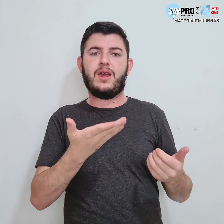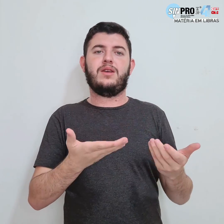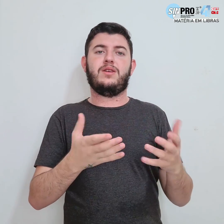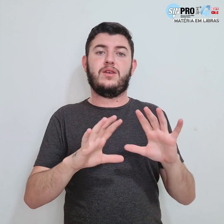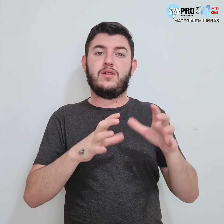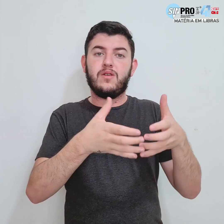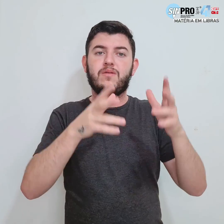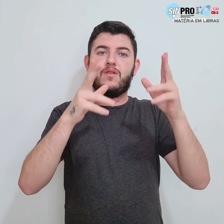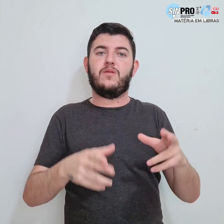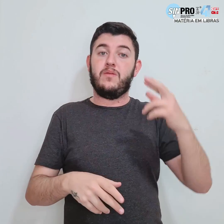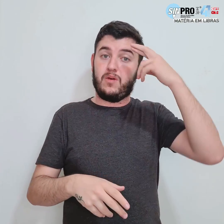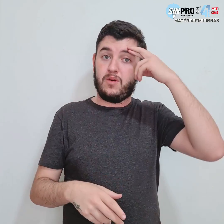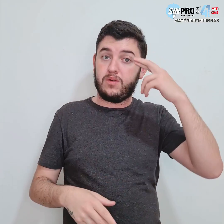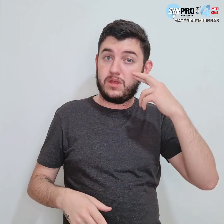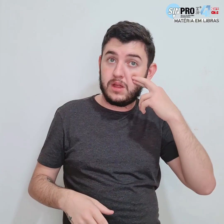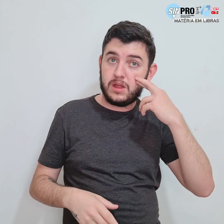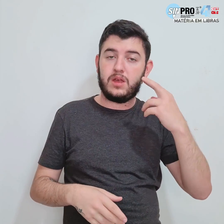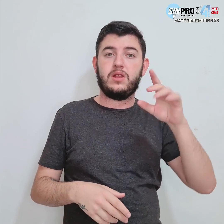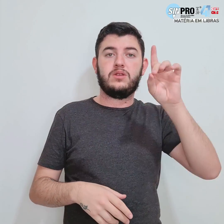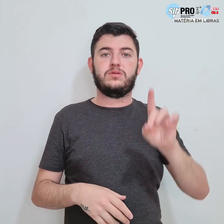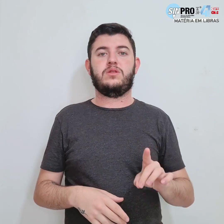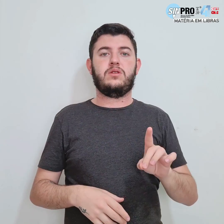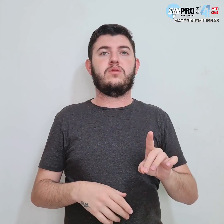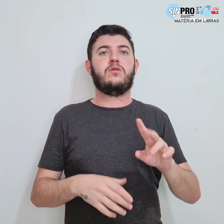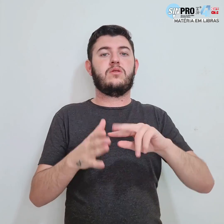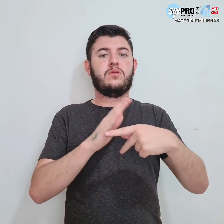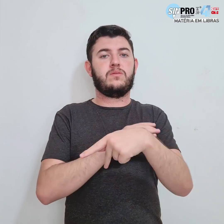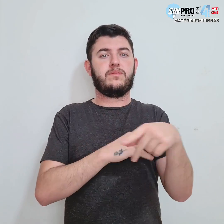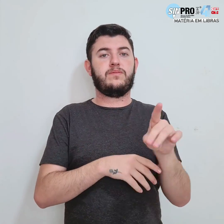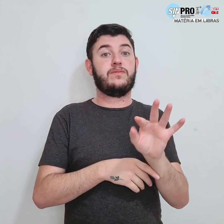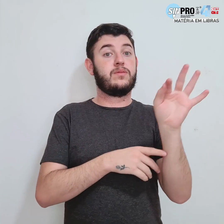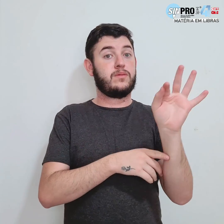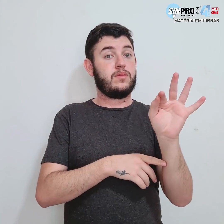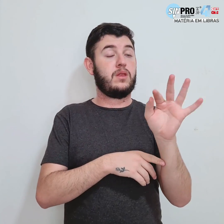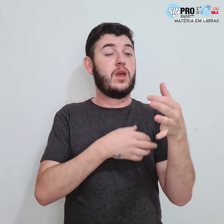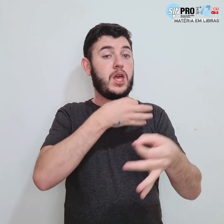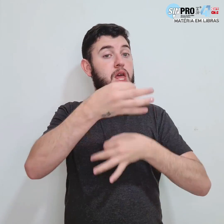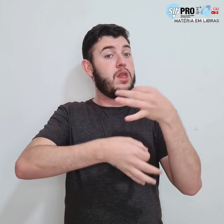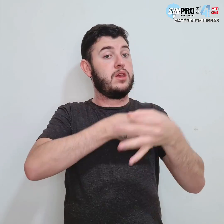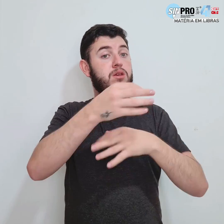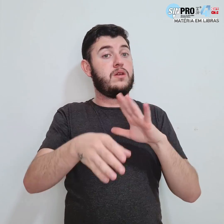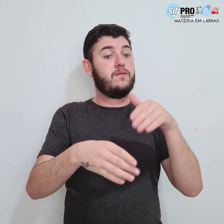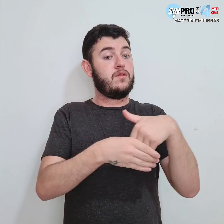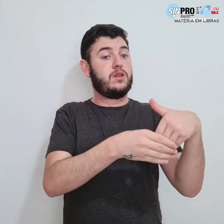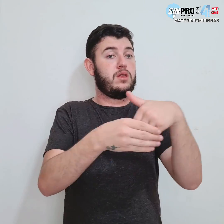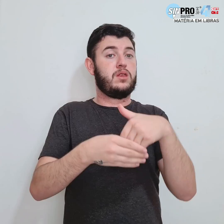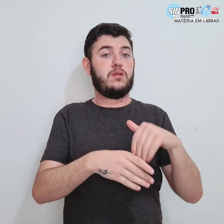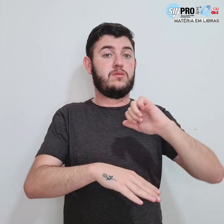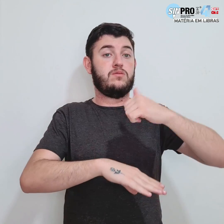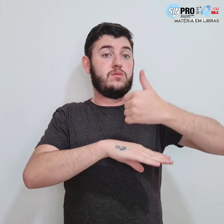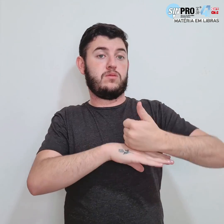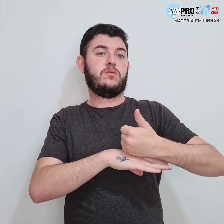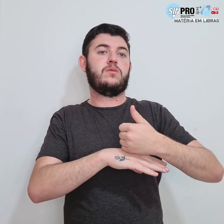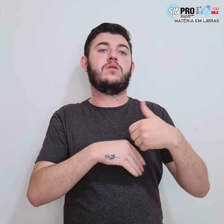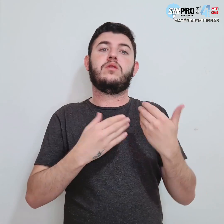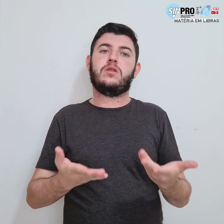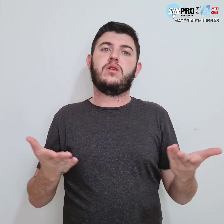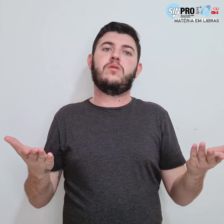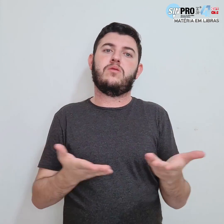convivência, argumenta Rosilene Corrêa, diretora do Simpro-DF, ao criticar a votação do substitutivo. O sindicato